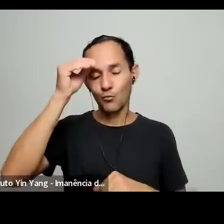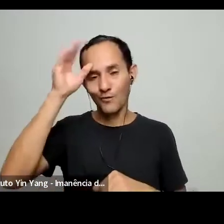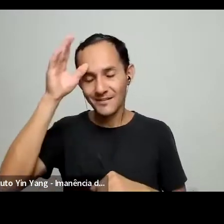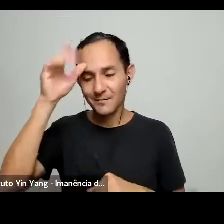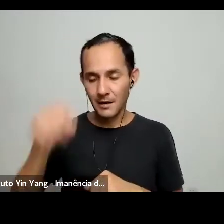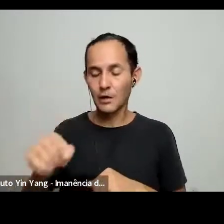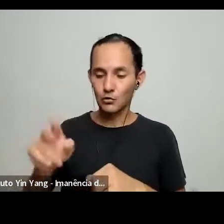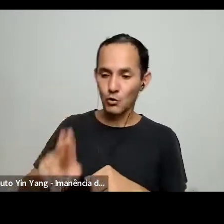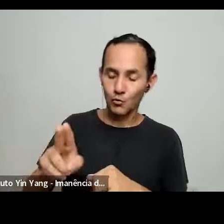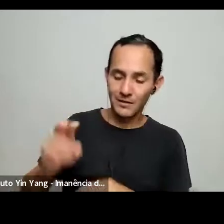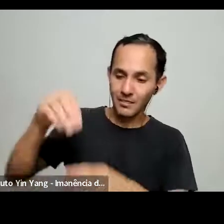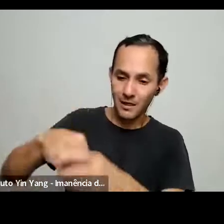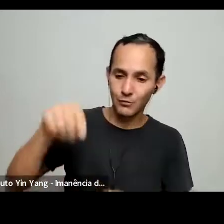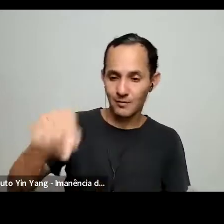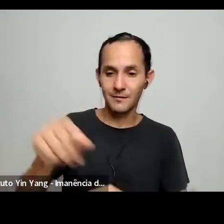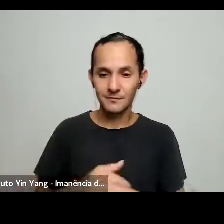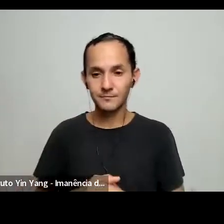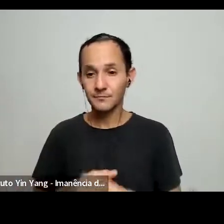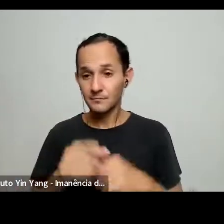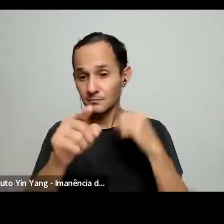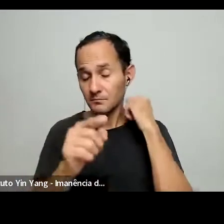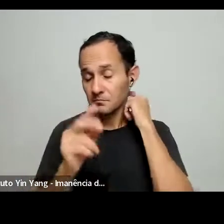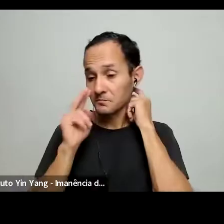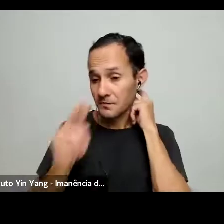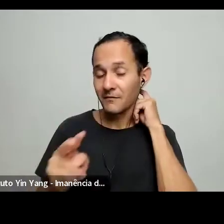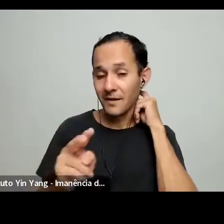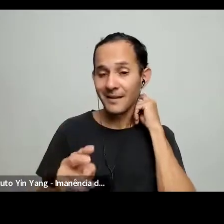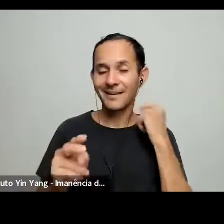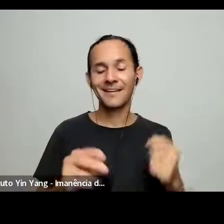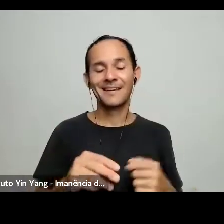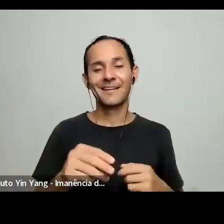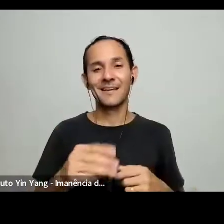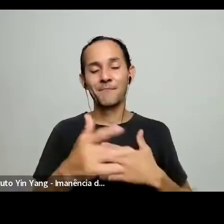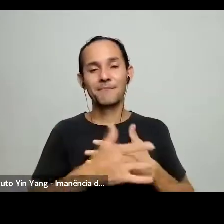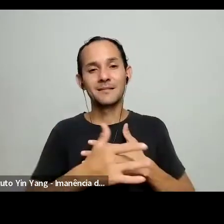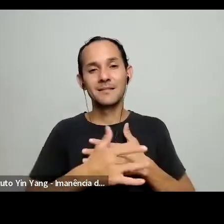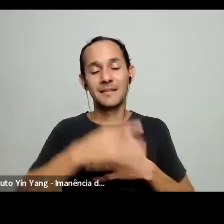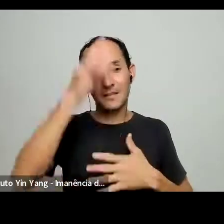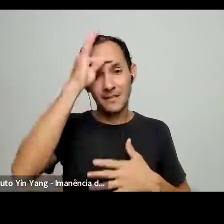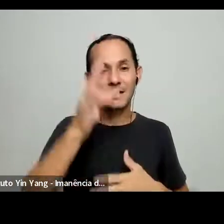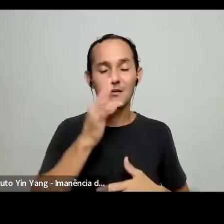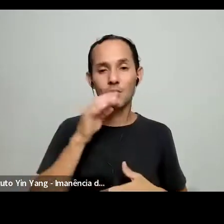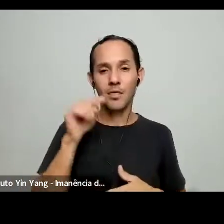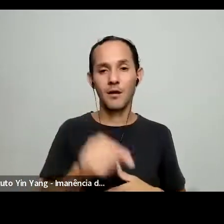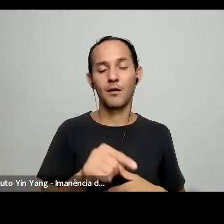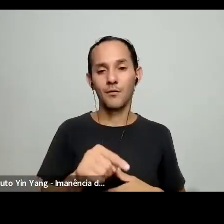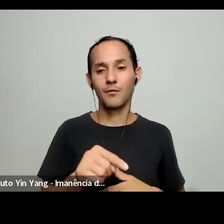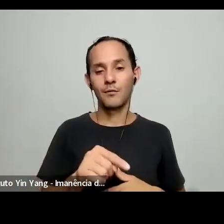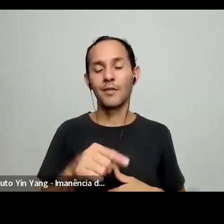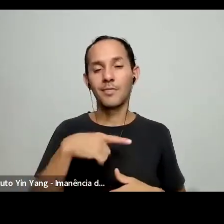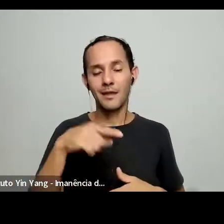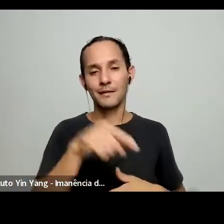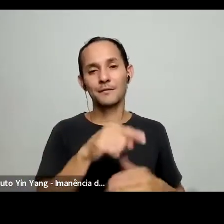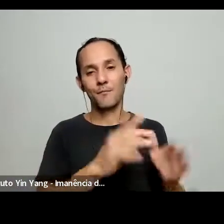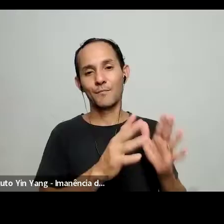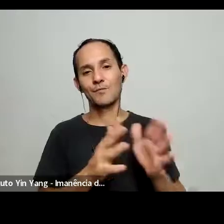Se você observar, várias medicinas tradicionais têm passado, né, por esse processo